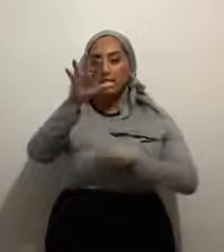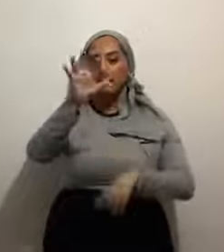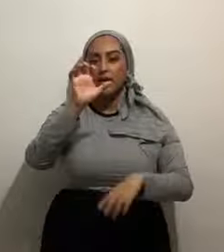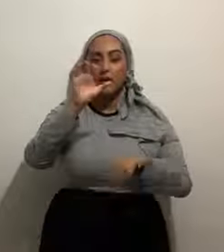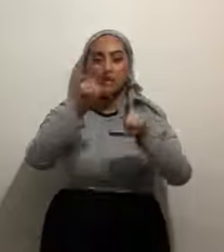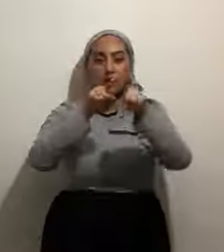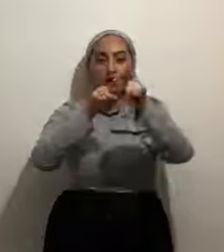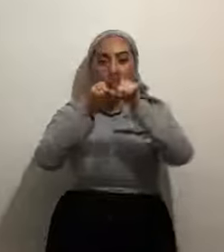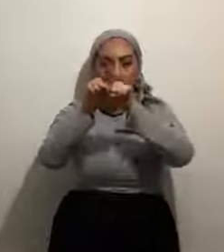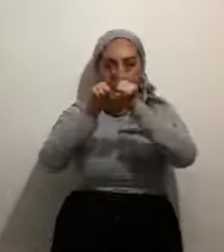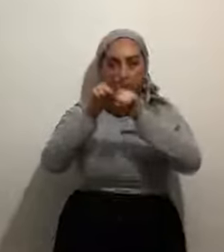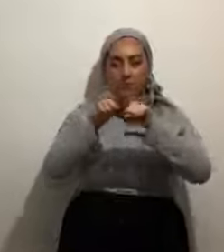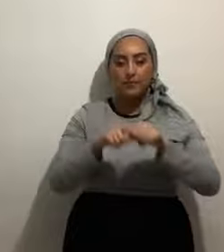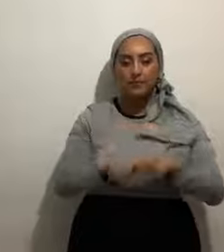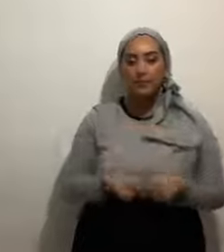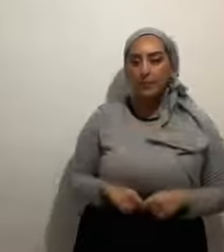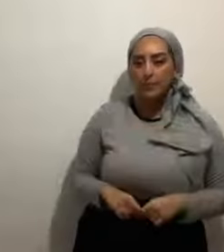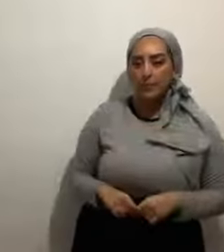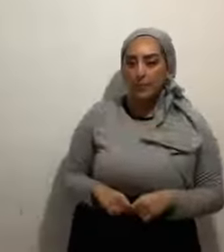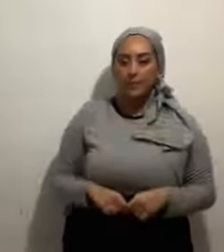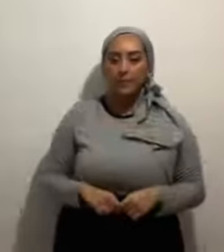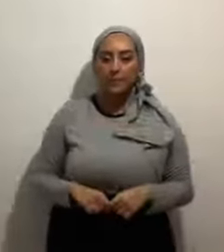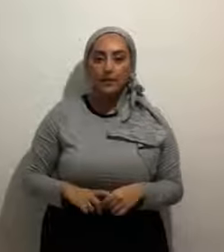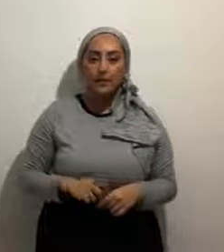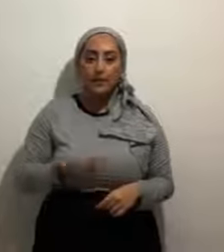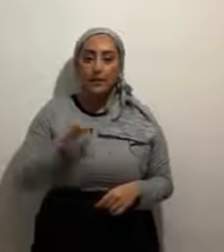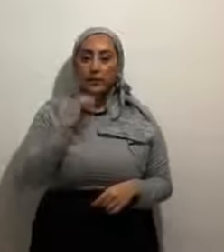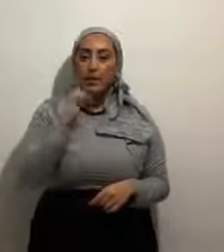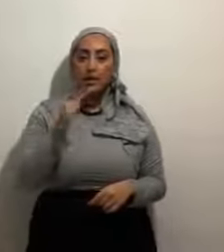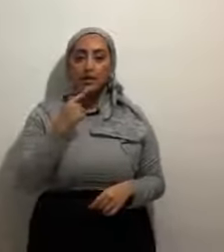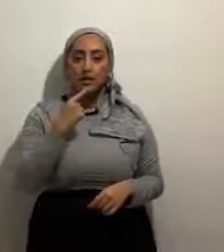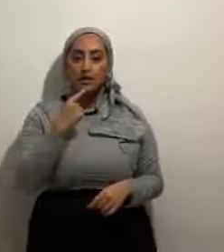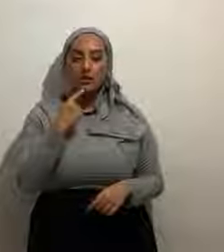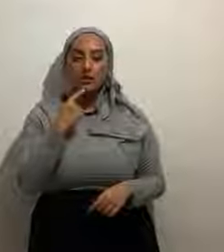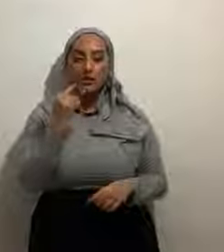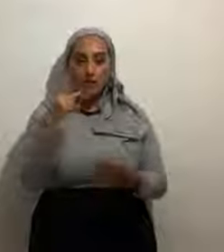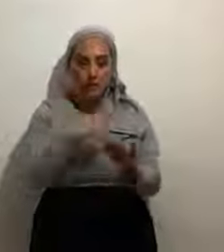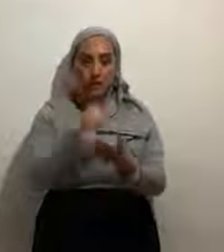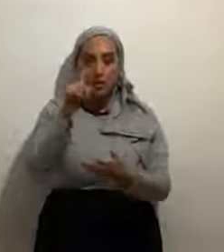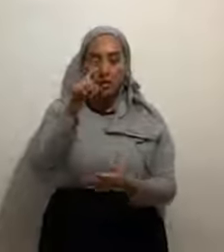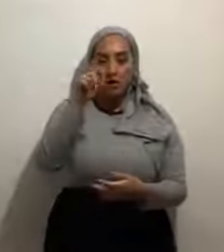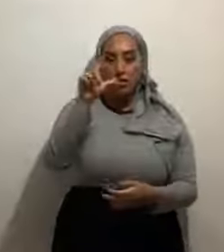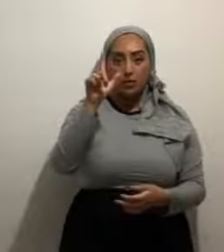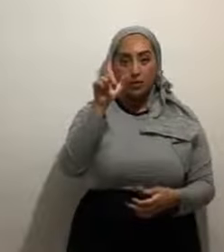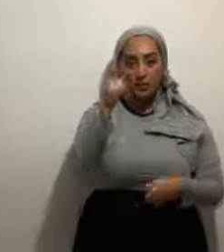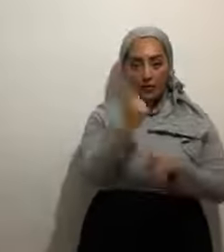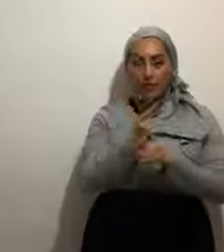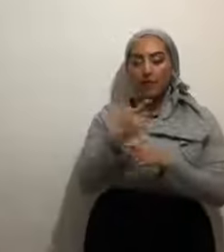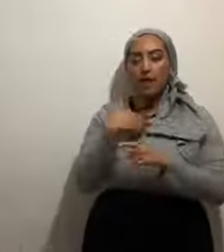estrellas. No dijimos, citamos el Salmo 121. Mi ayuda viene de